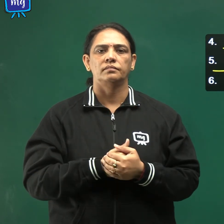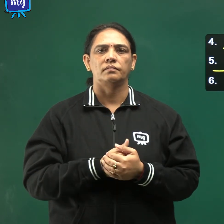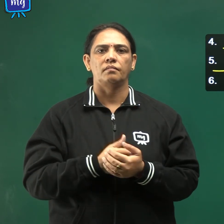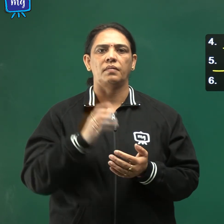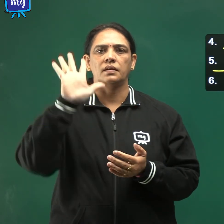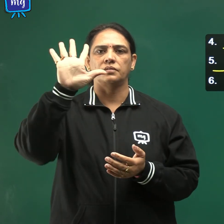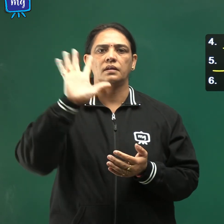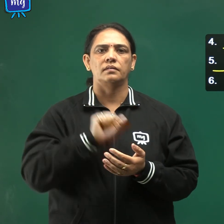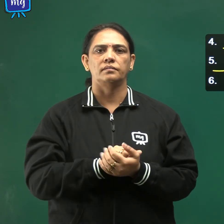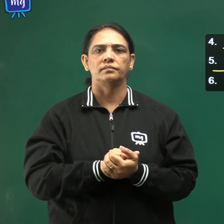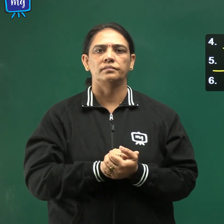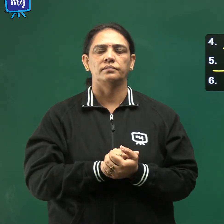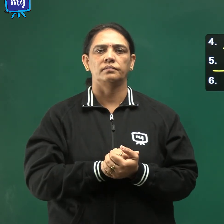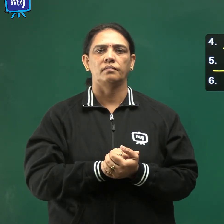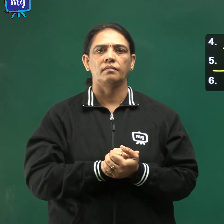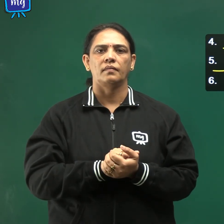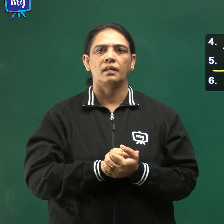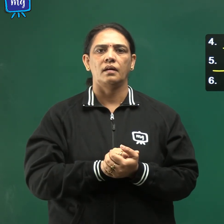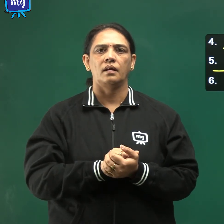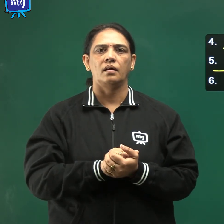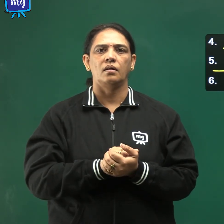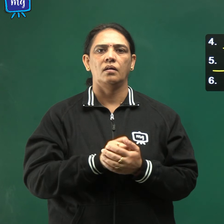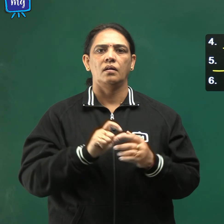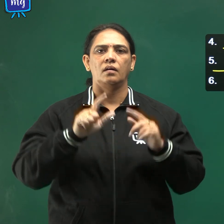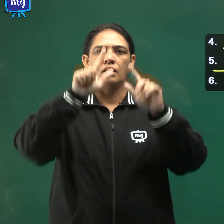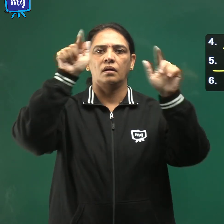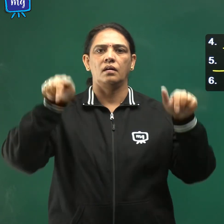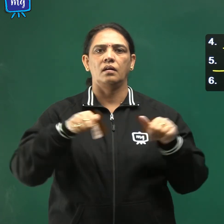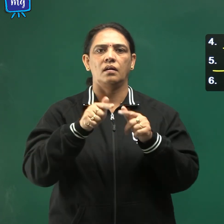का पांचवा जी हुकुम का पत्ता